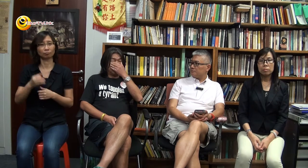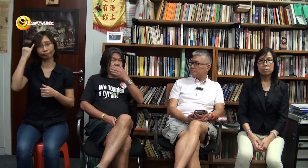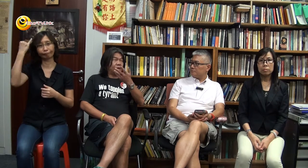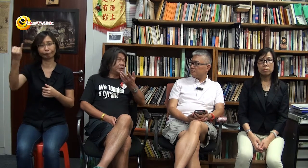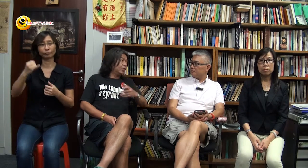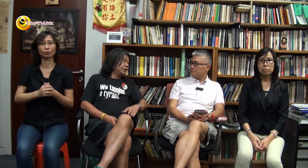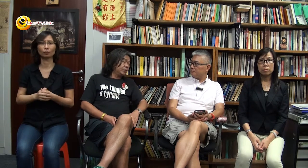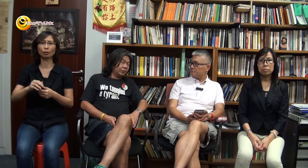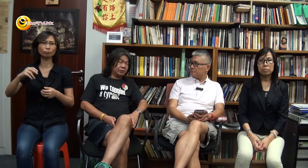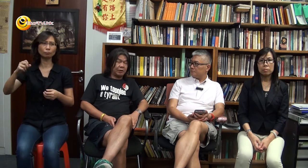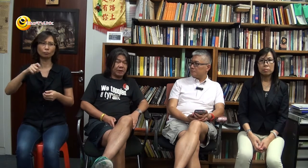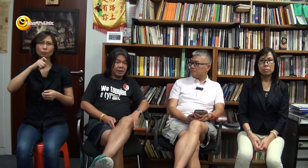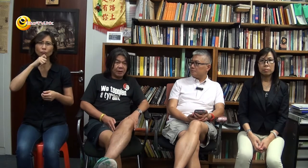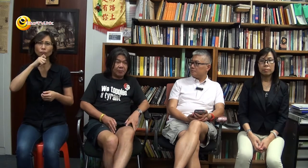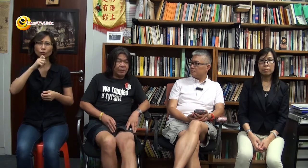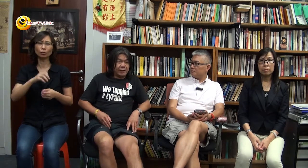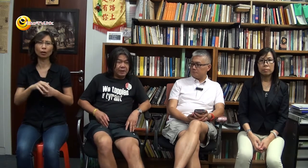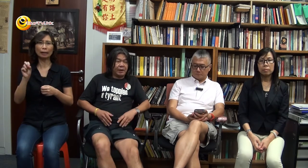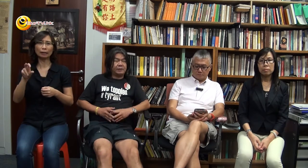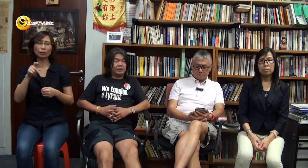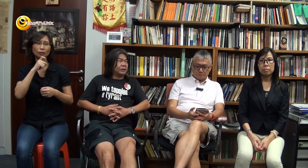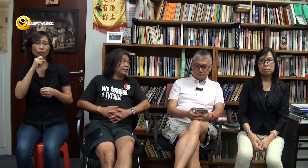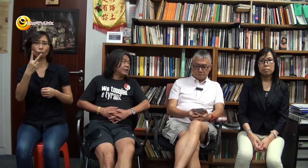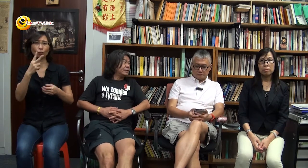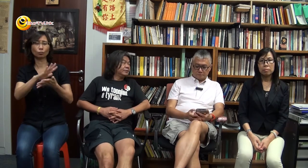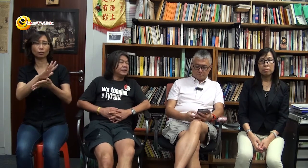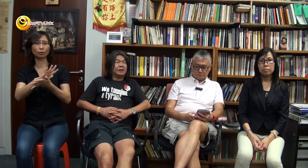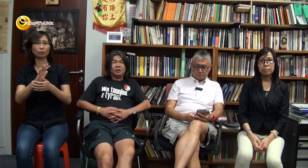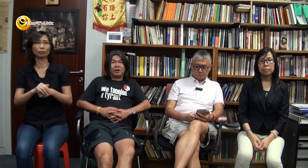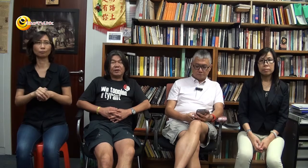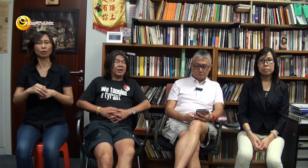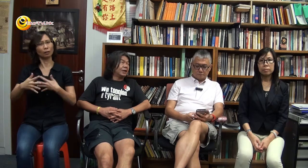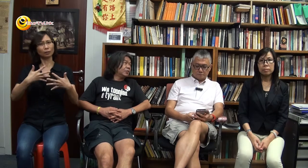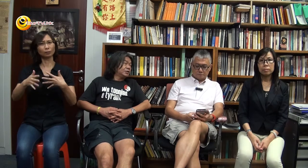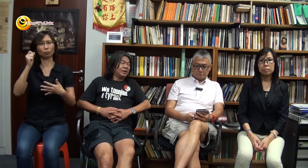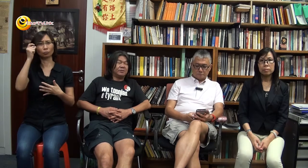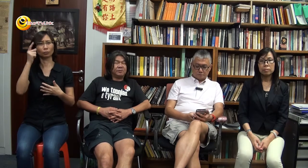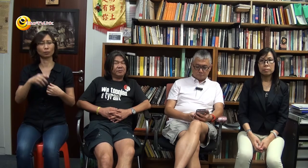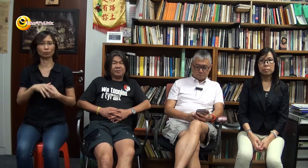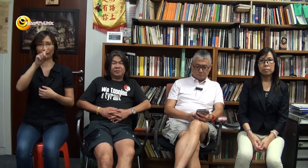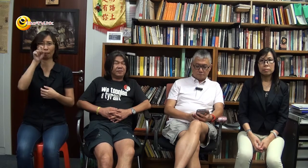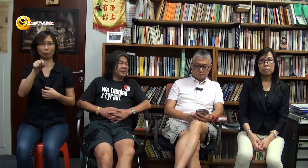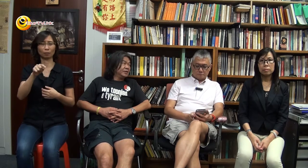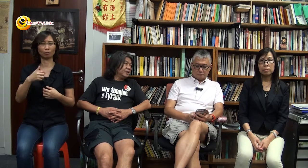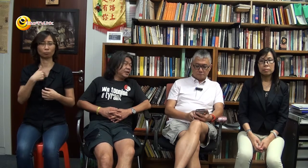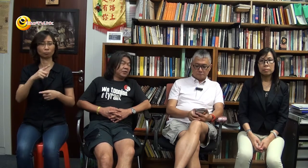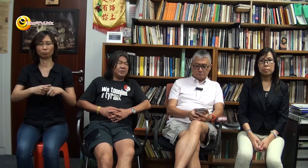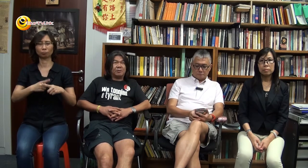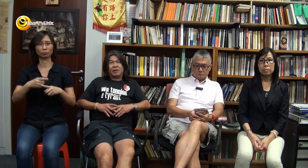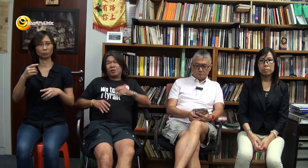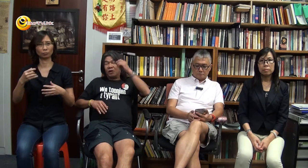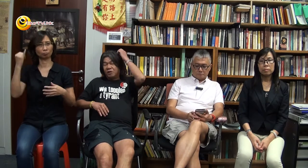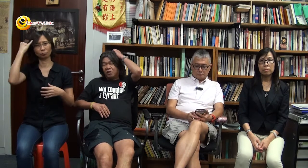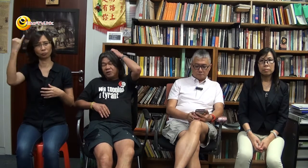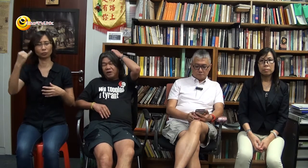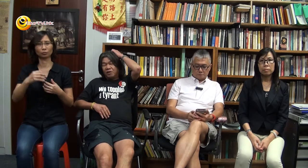兩年啫嘛，何必要走咧？咁好明顯係事出突然嘅。到底點解係咁？我真係而家都唔知